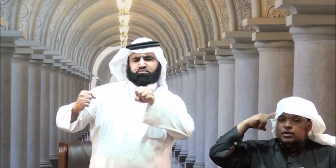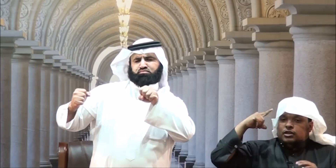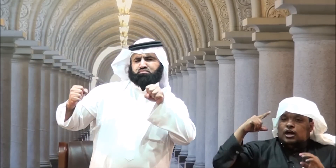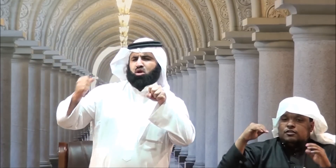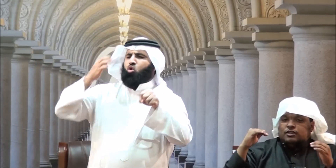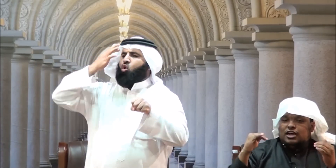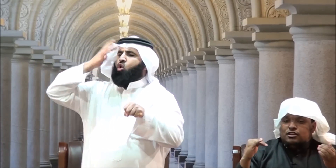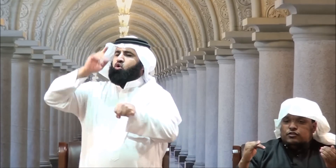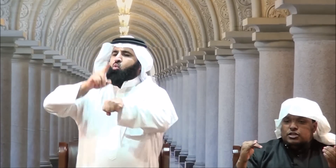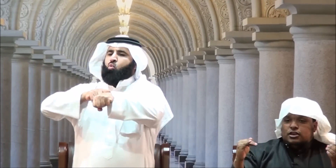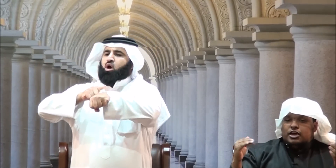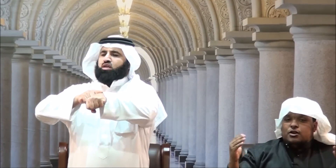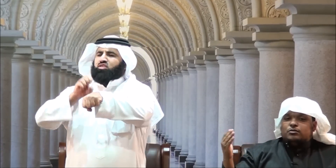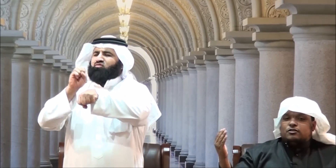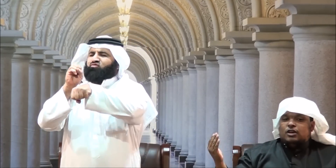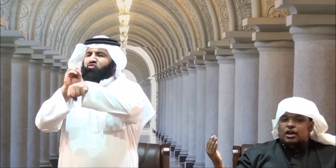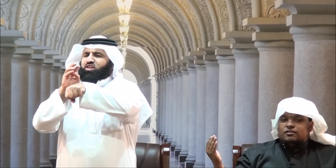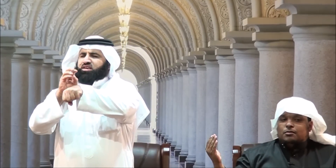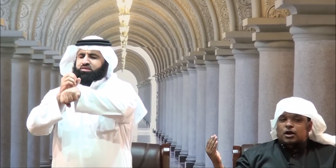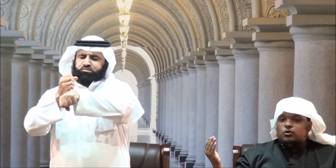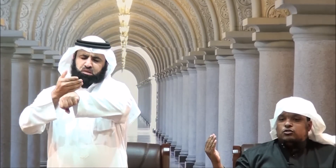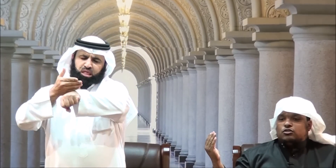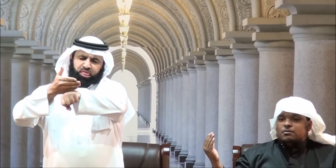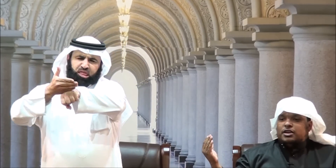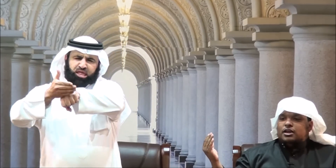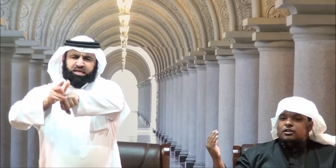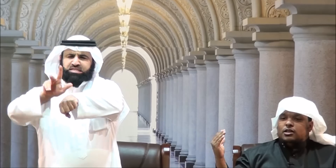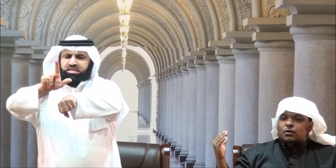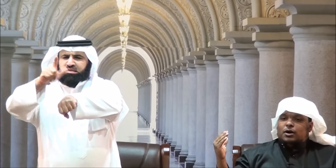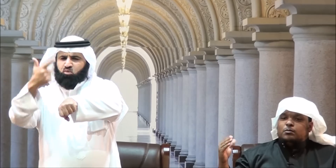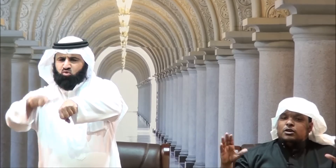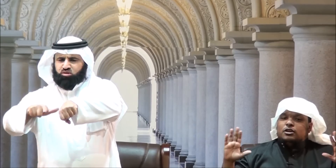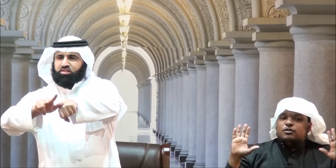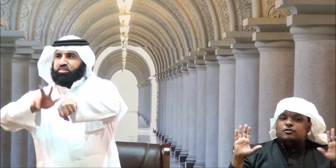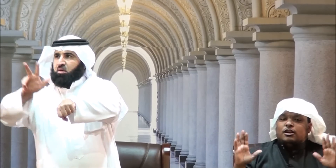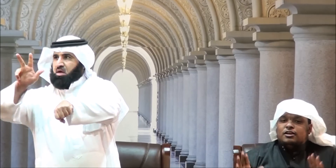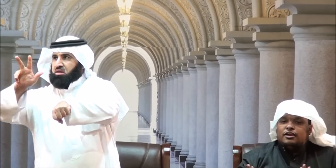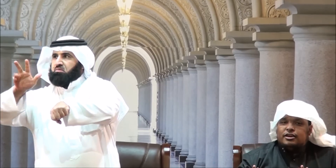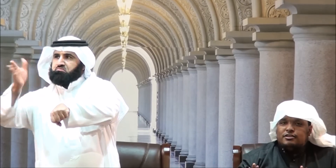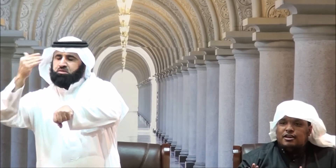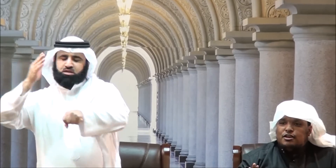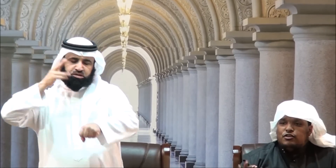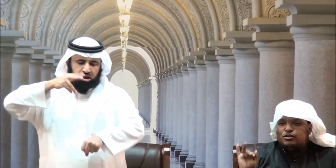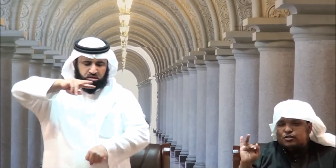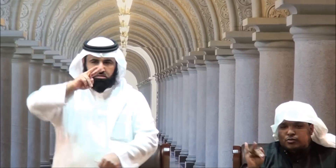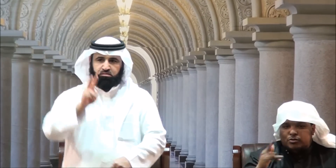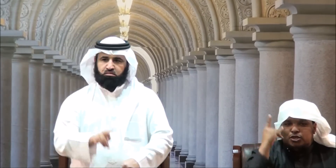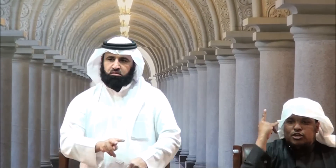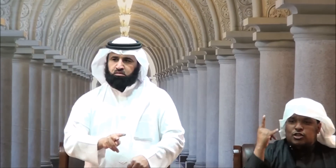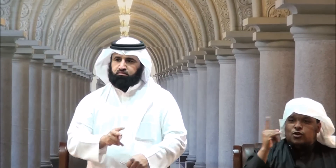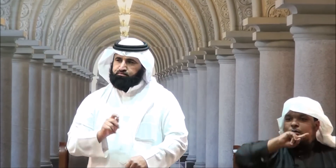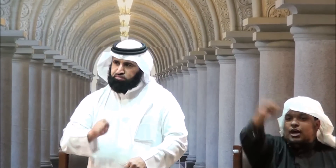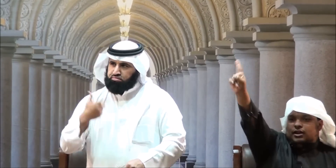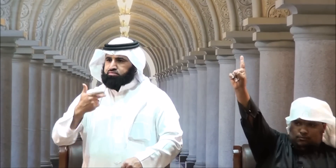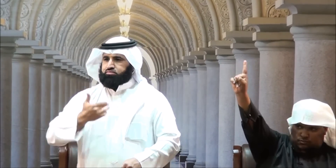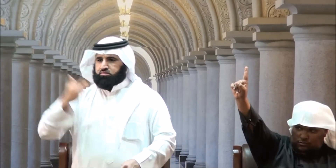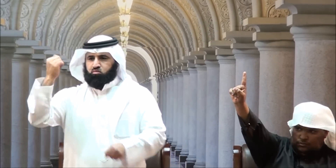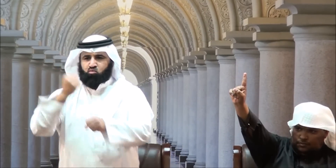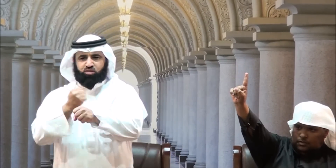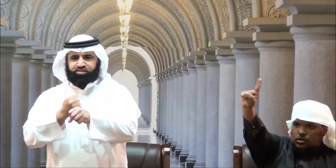تنايم عن صلاه الفجر لين قمت الساعه 7:30 8 للدوام تصلي ركعتين الفجر ثم تمشي للدوام